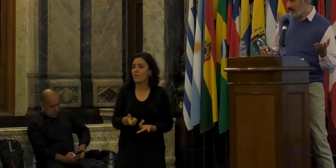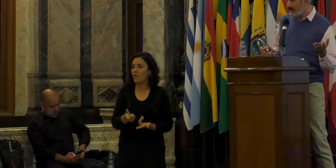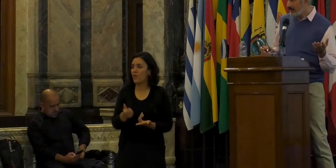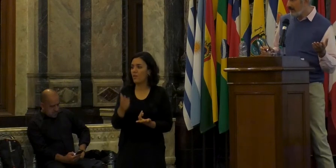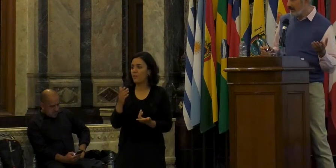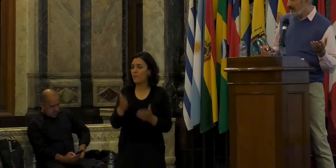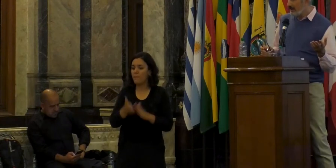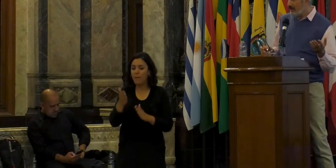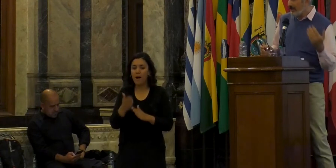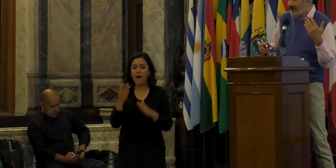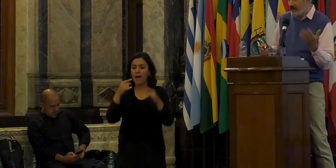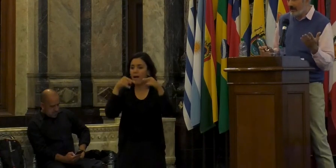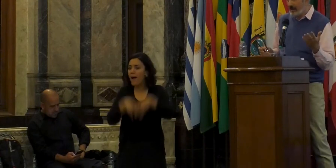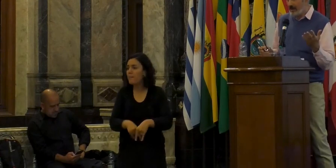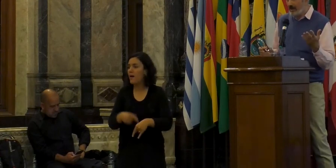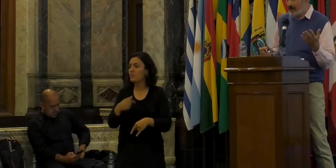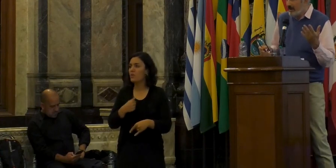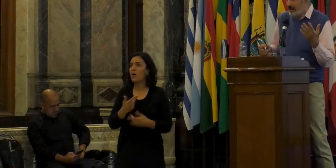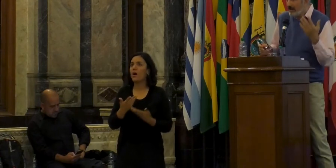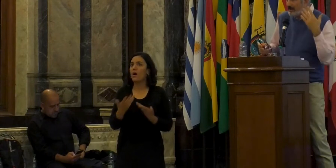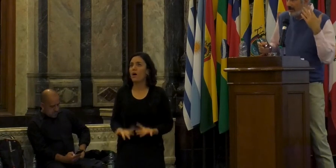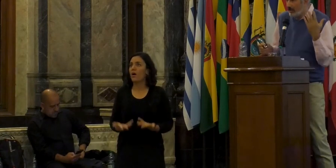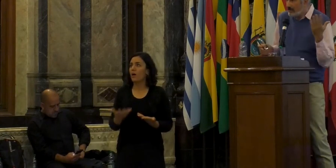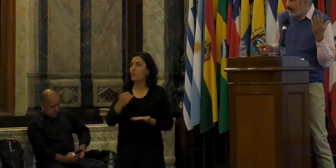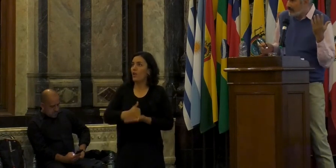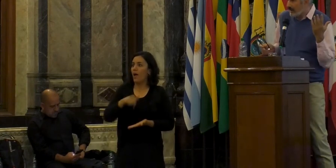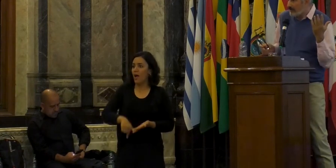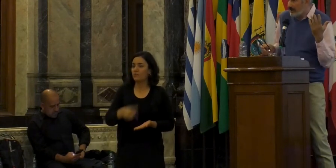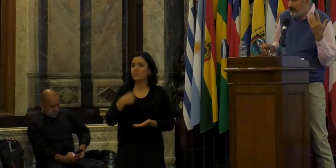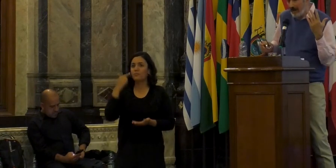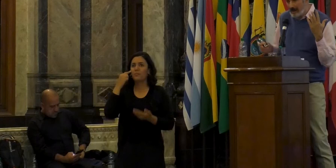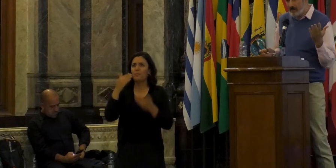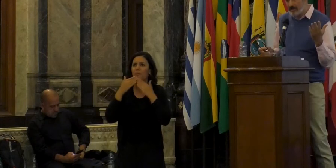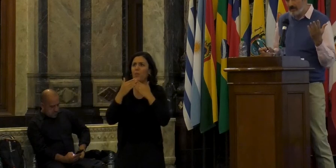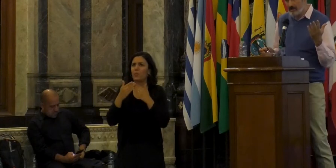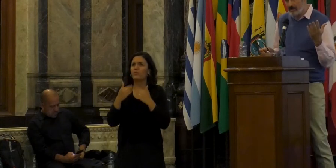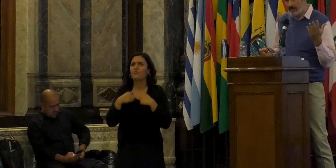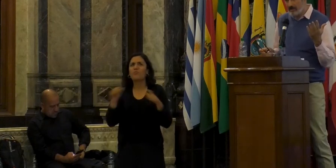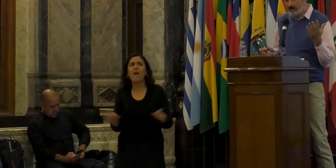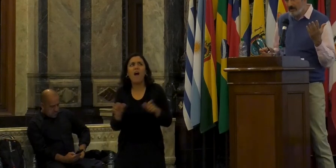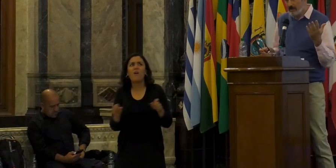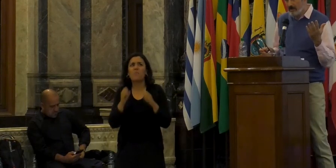cama y dice, por fin estoy aquí. Y se pregunta cosas, ¿no? Y dice, ¿y para qué hago esto?